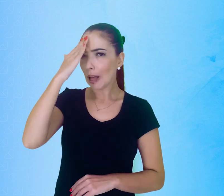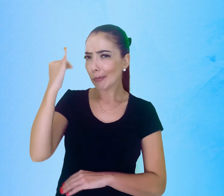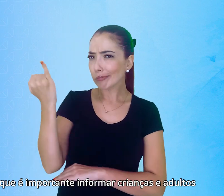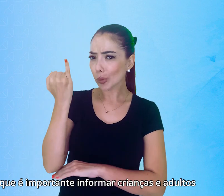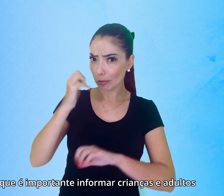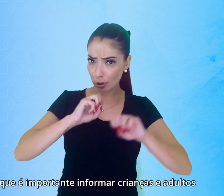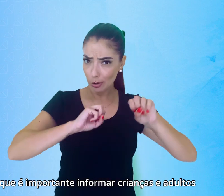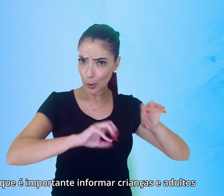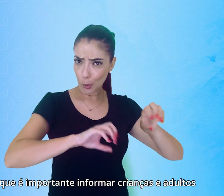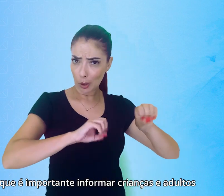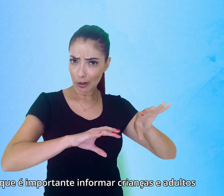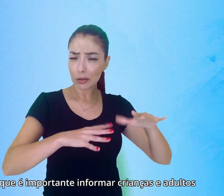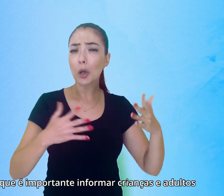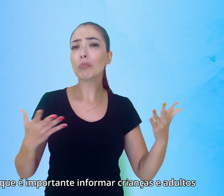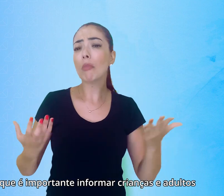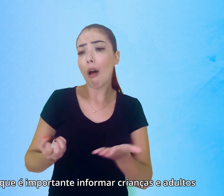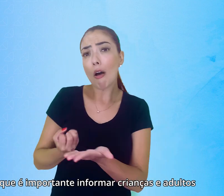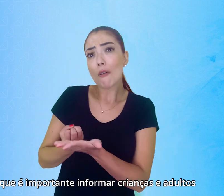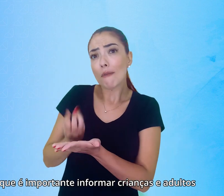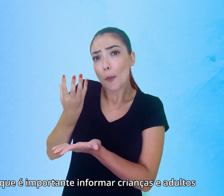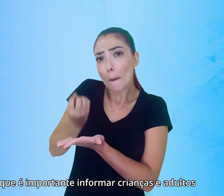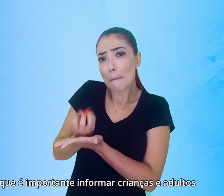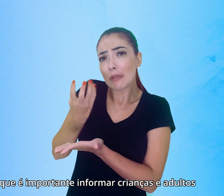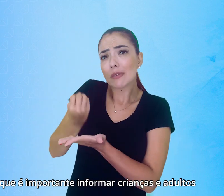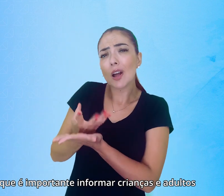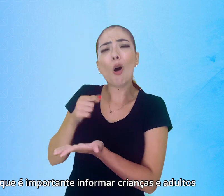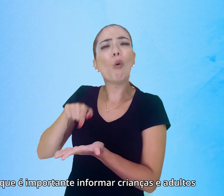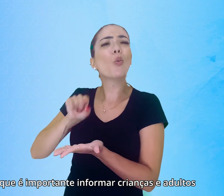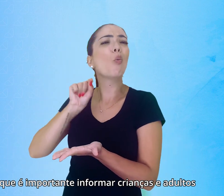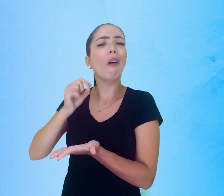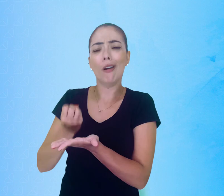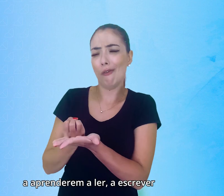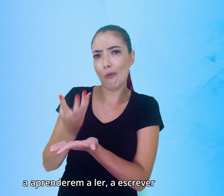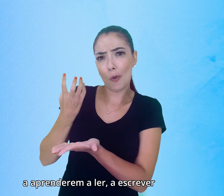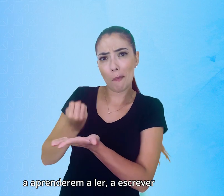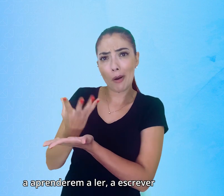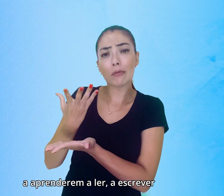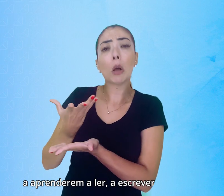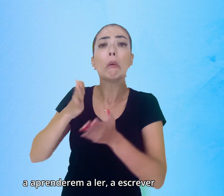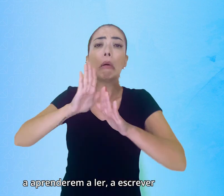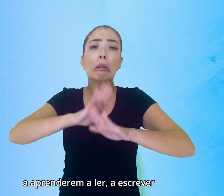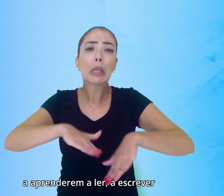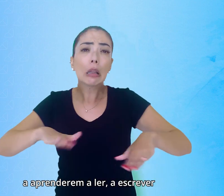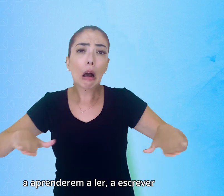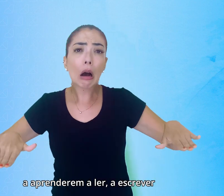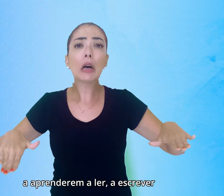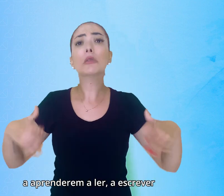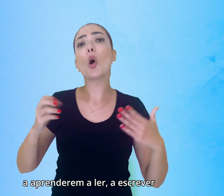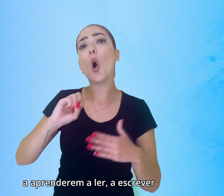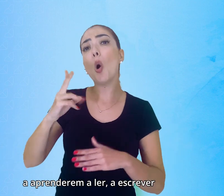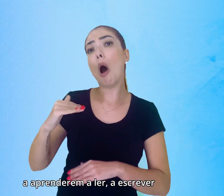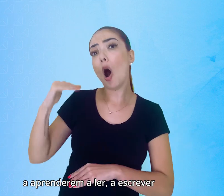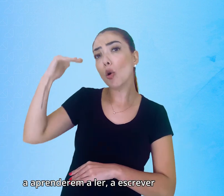Por que é importante informar crianças e adultos a aprenderem a ler, a escrever,